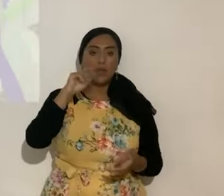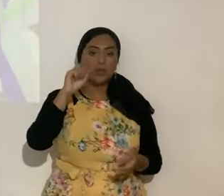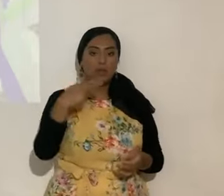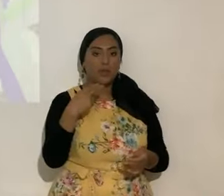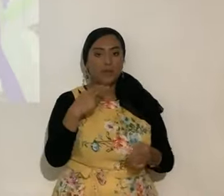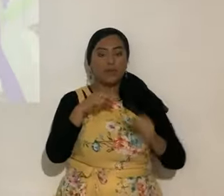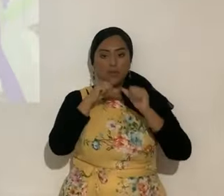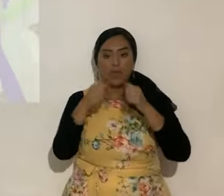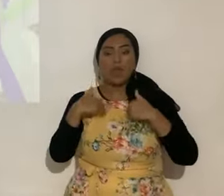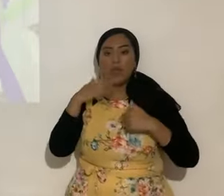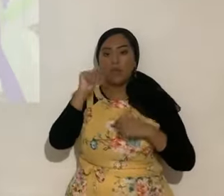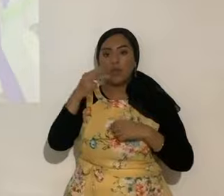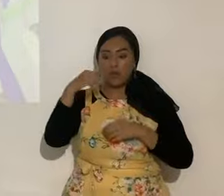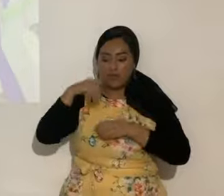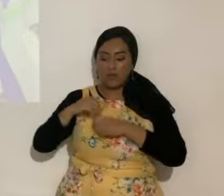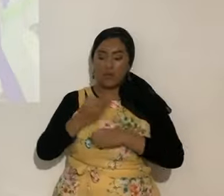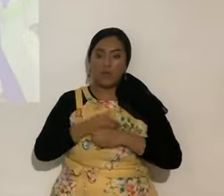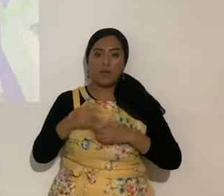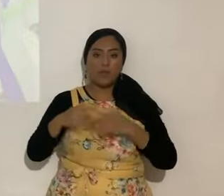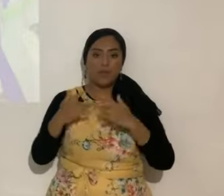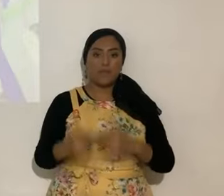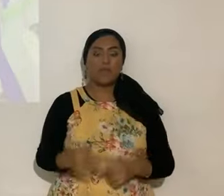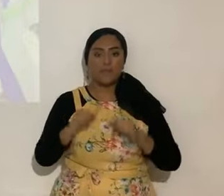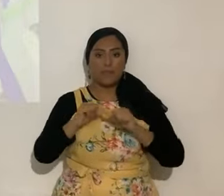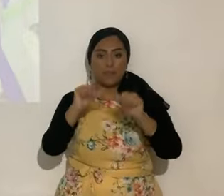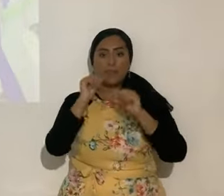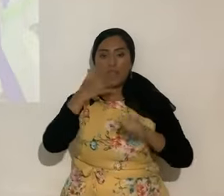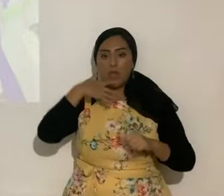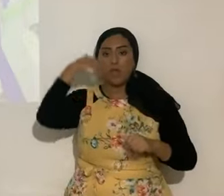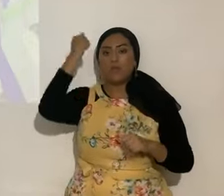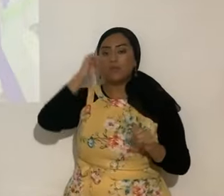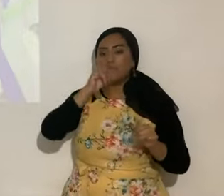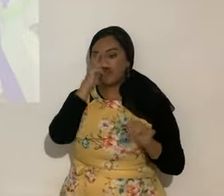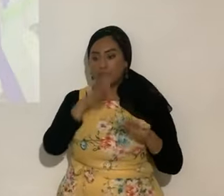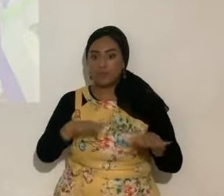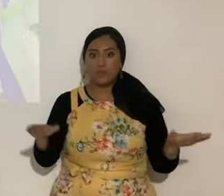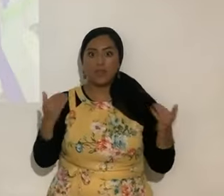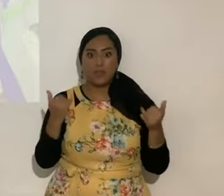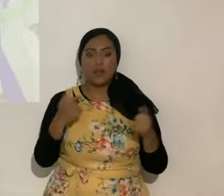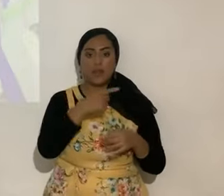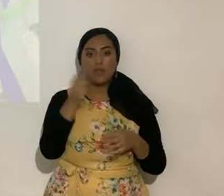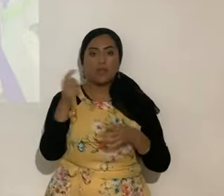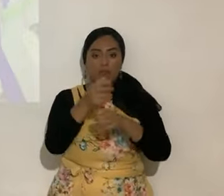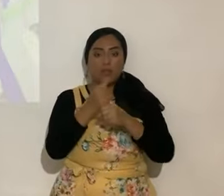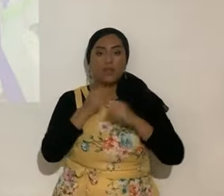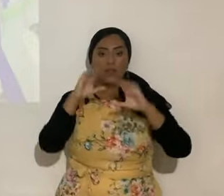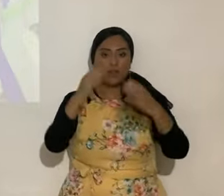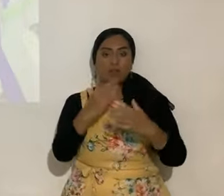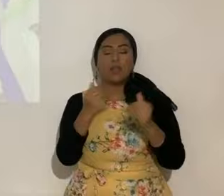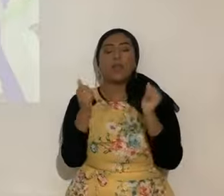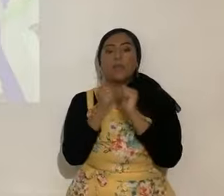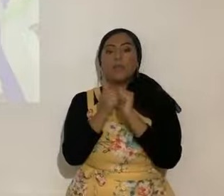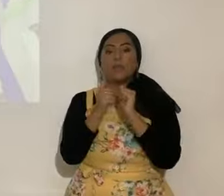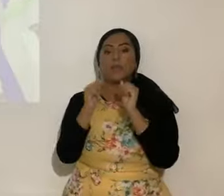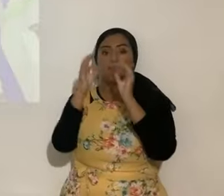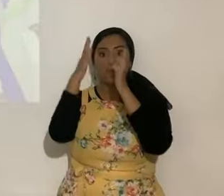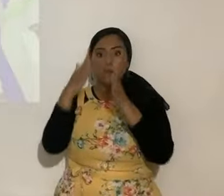tengamos la Torah en nuestro corazón, ¿de acuerdo? Tanto adultos como niños, ahora que están recibiendo clases con la Moragabi.